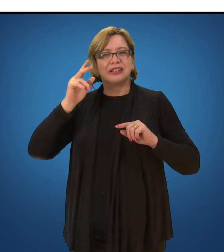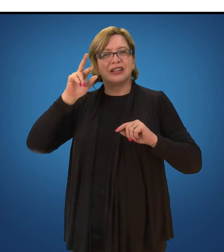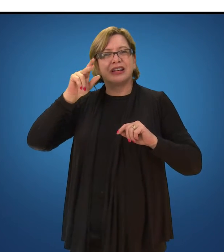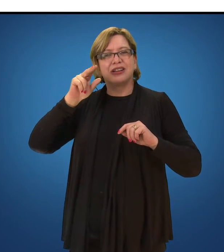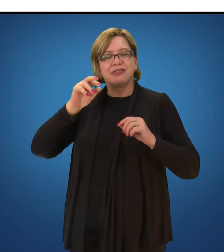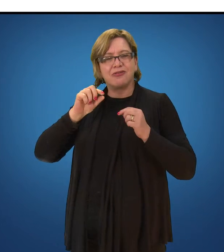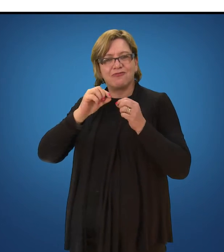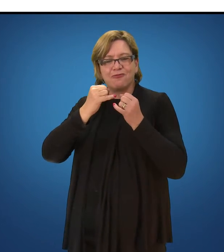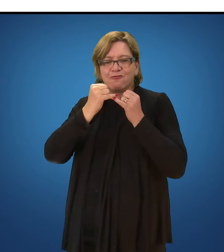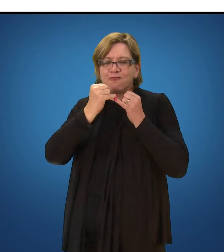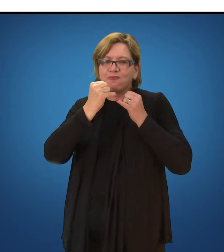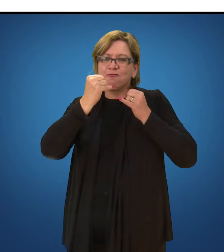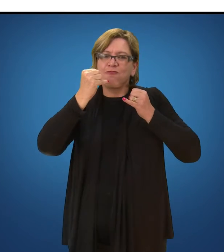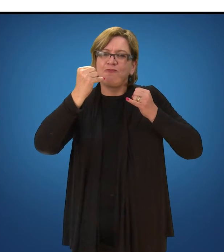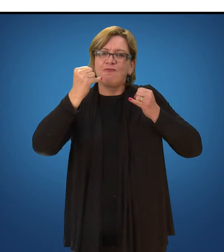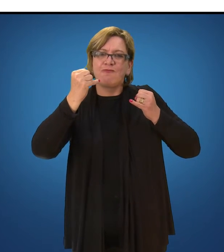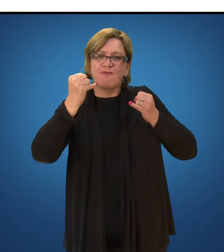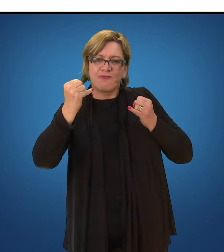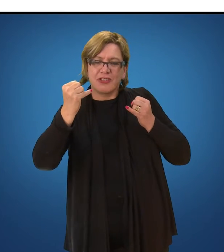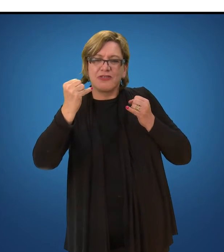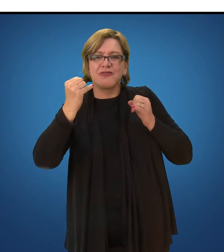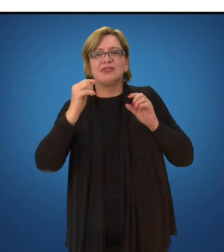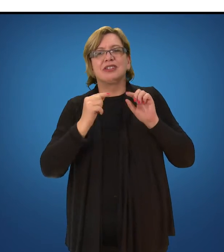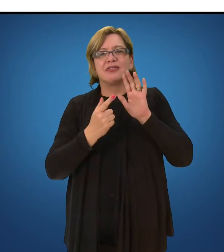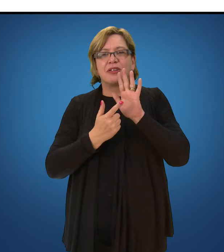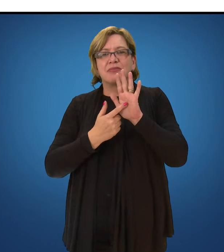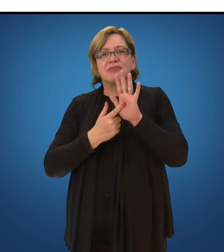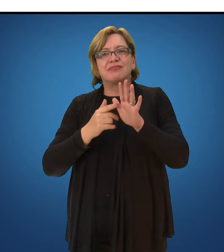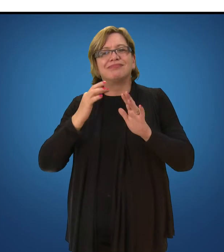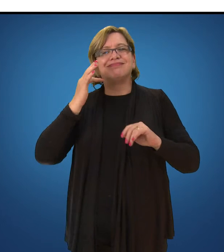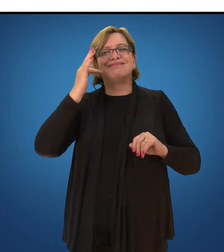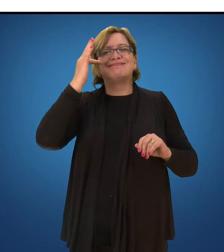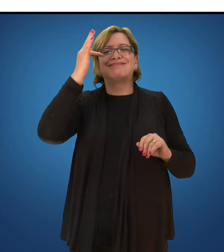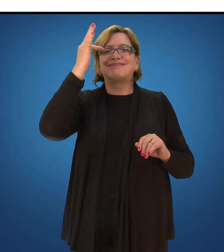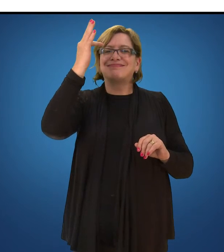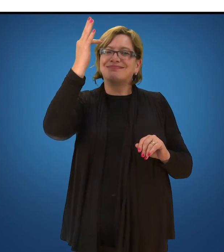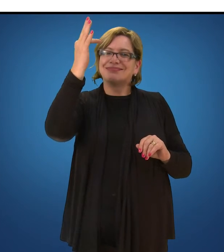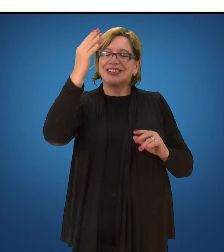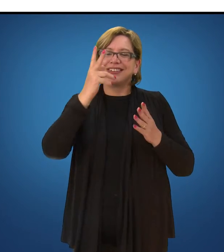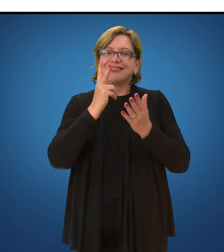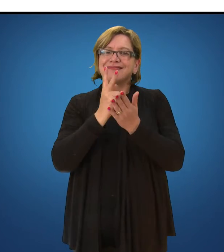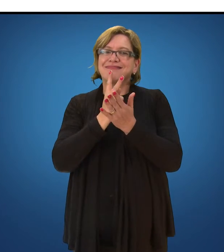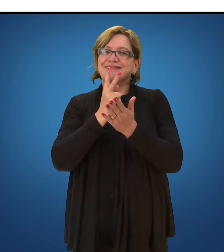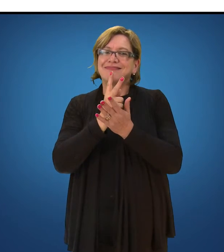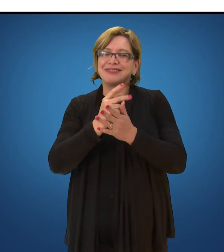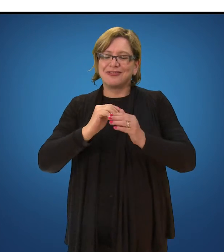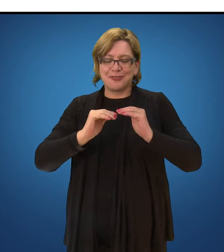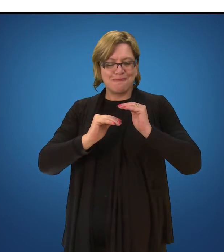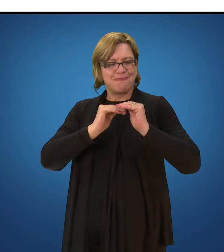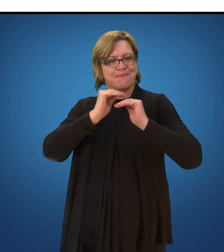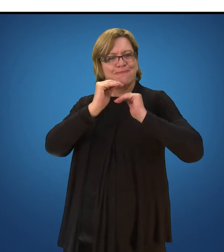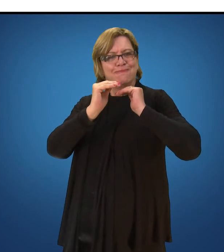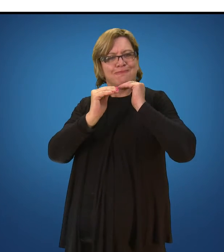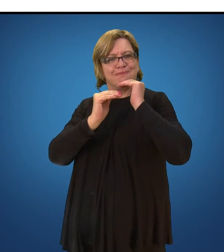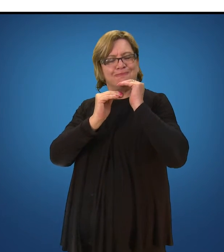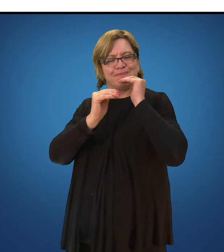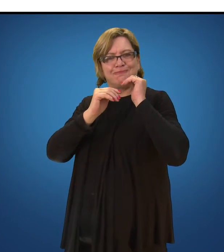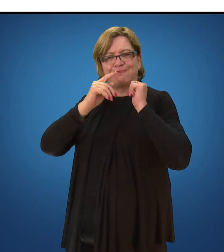fio condutor, que vai levar você daqui para frente a cada vez mais desenvolver